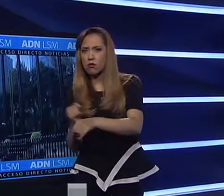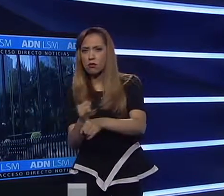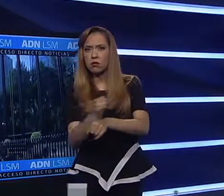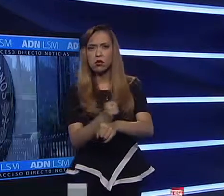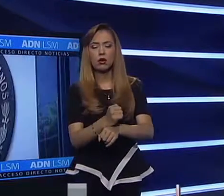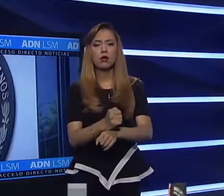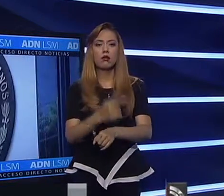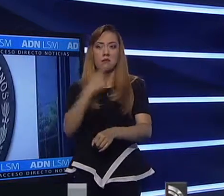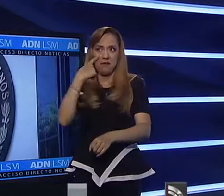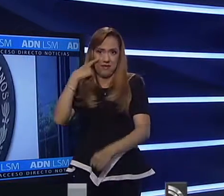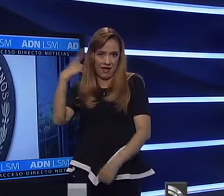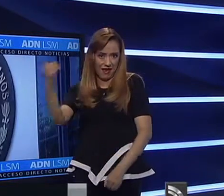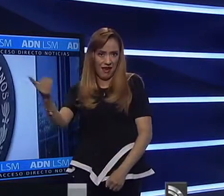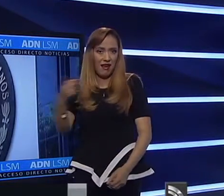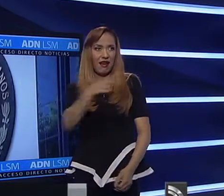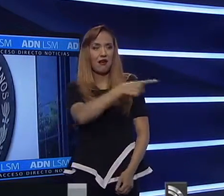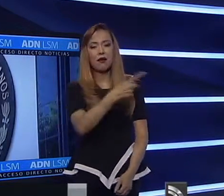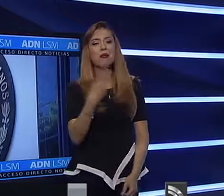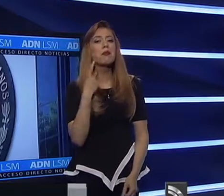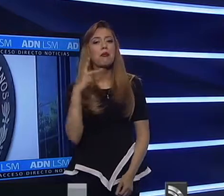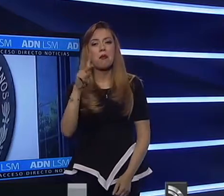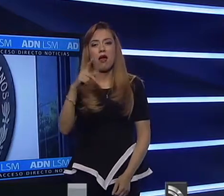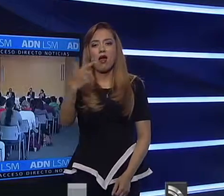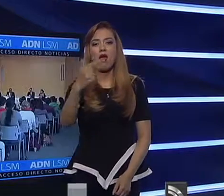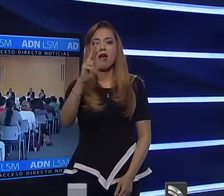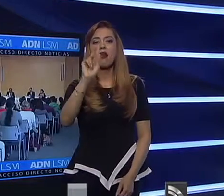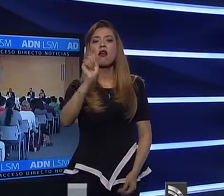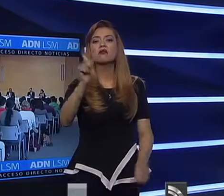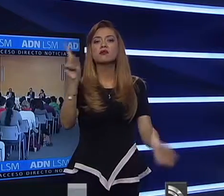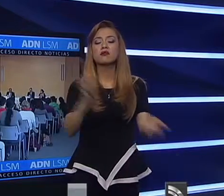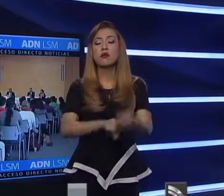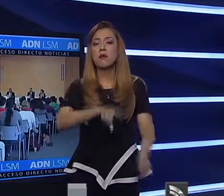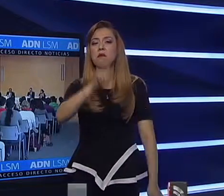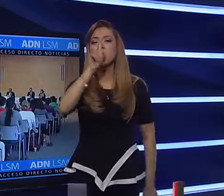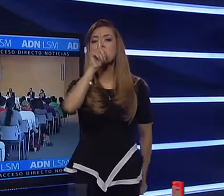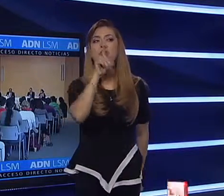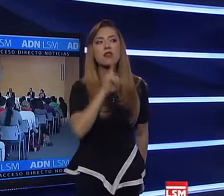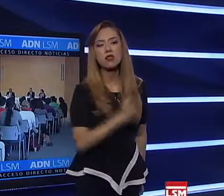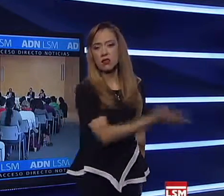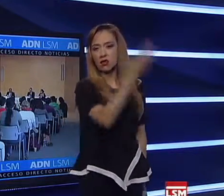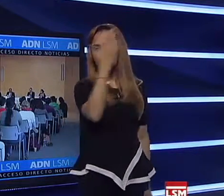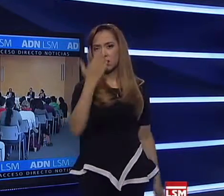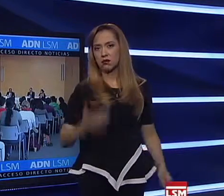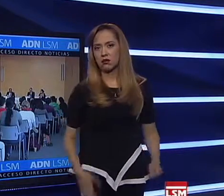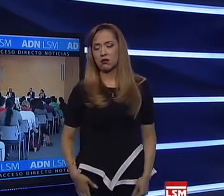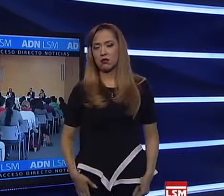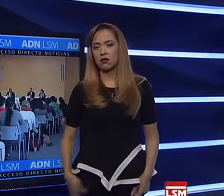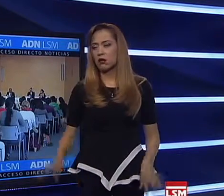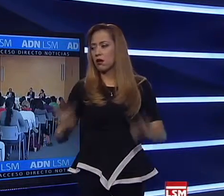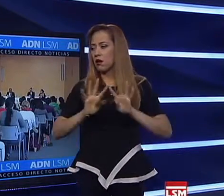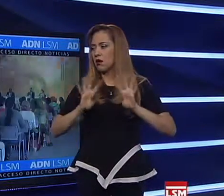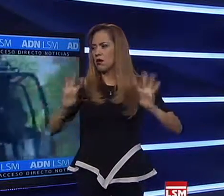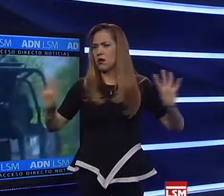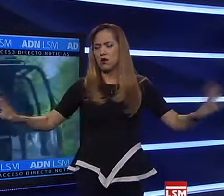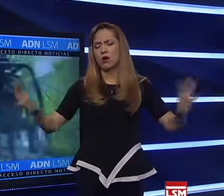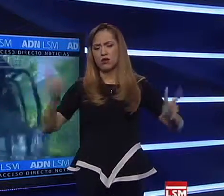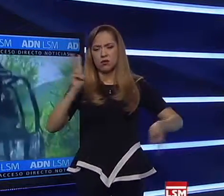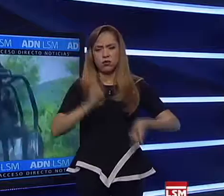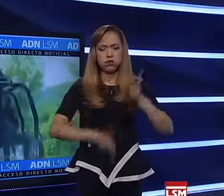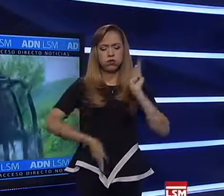histórica de la Procuraduría General de la República. Durante la jornada de reflexión que se organizó en el Colegio de México a un año de